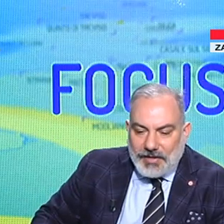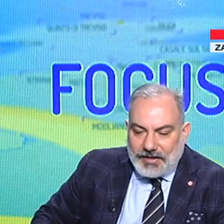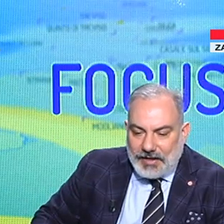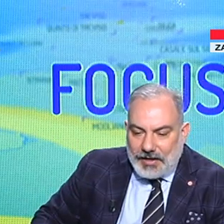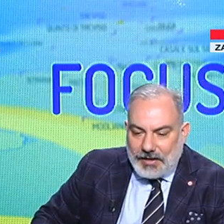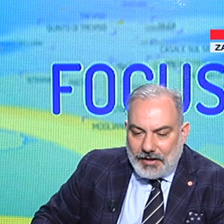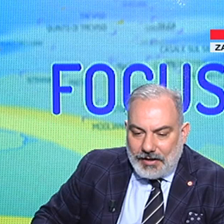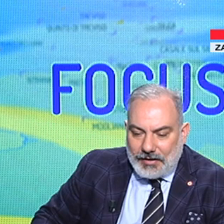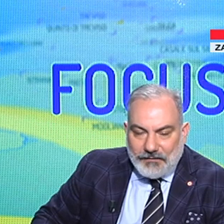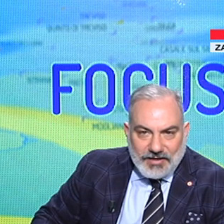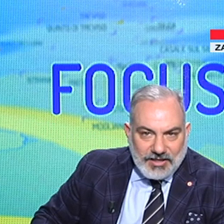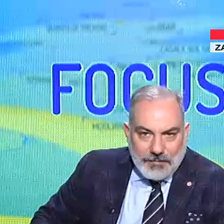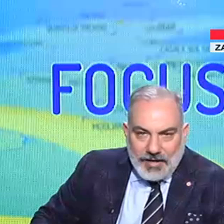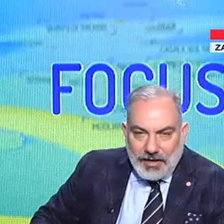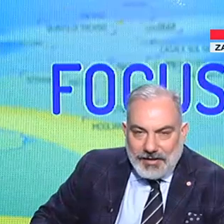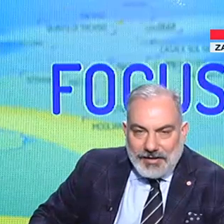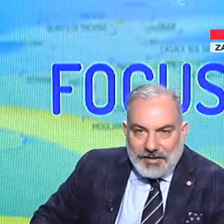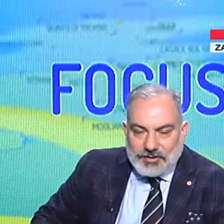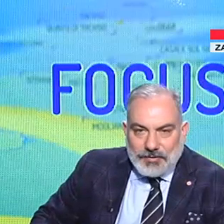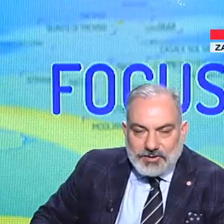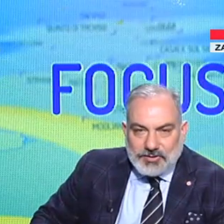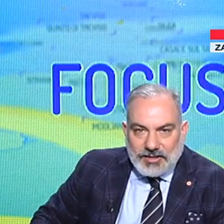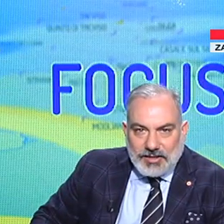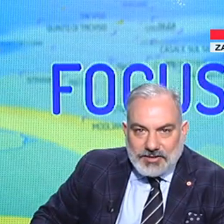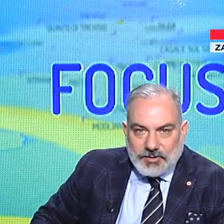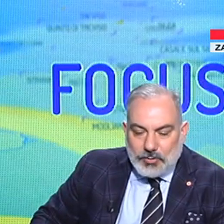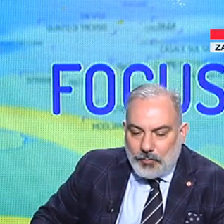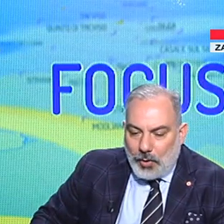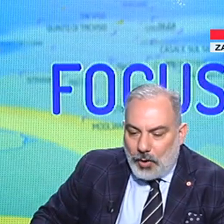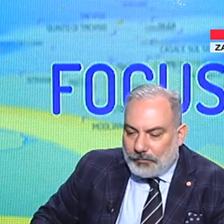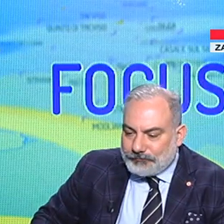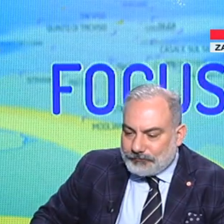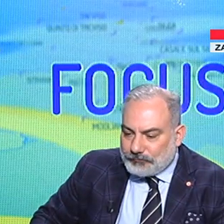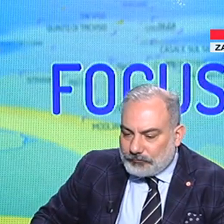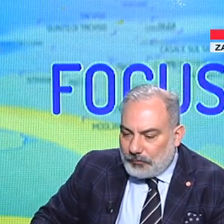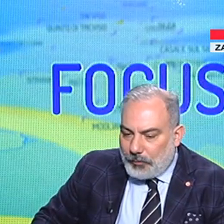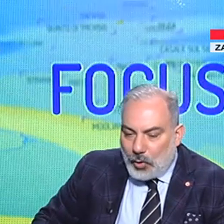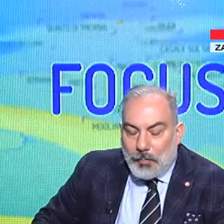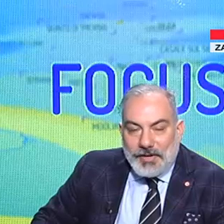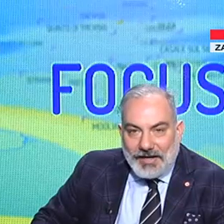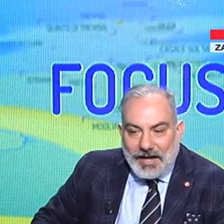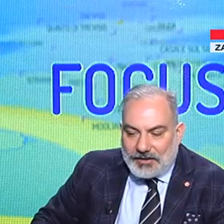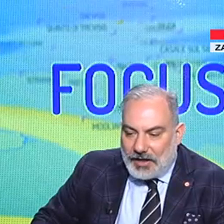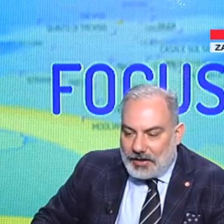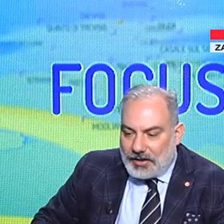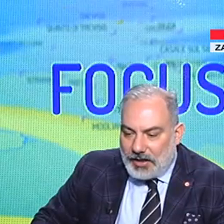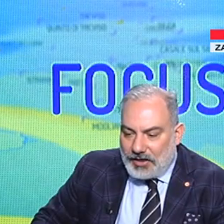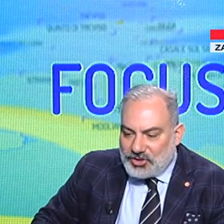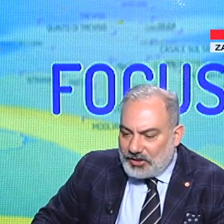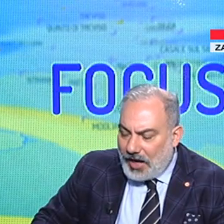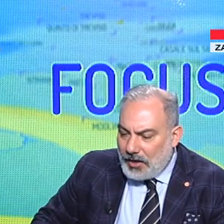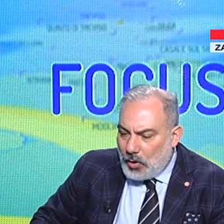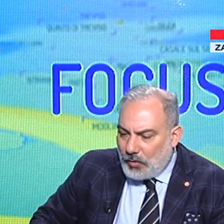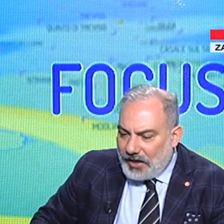Padova, perché nel fine settimana insomma, ci sono state delle situazioni un po' complicate